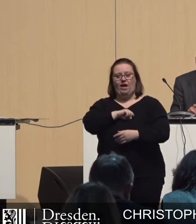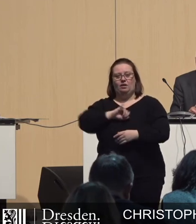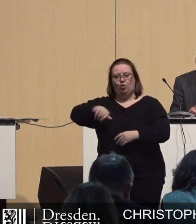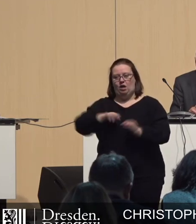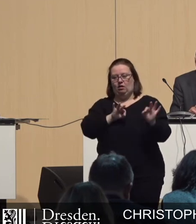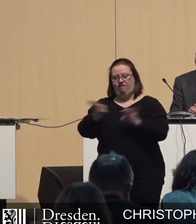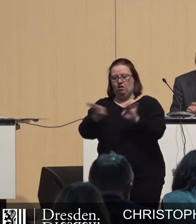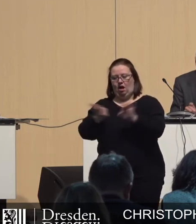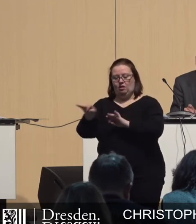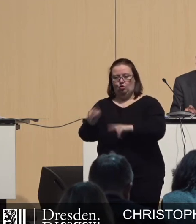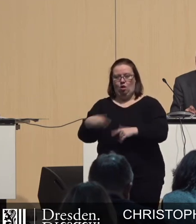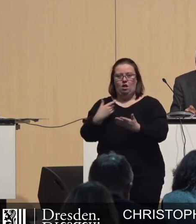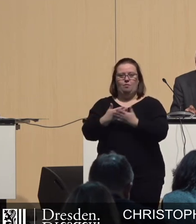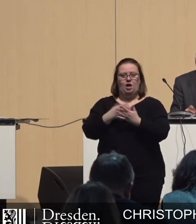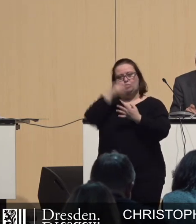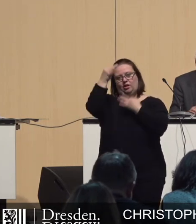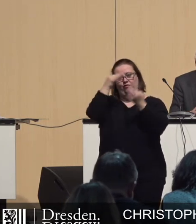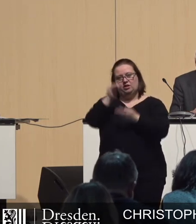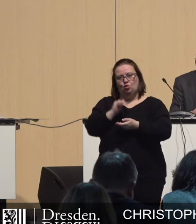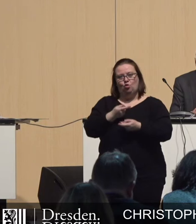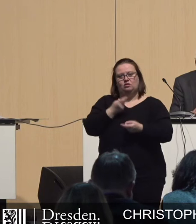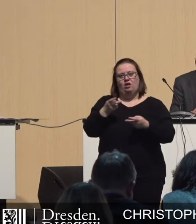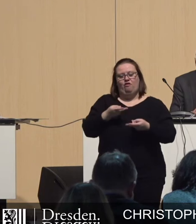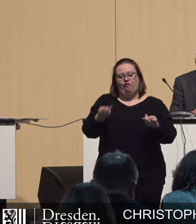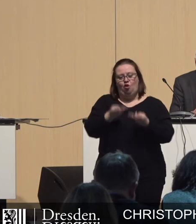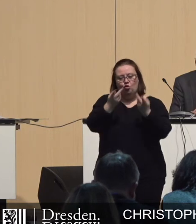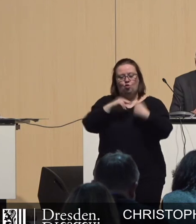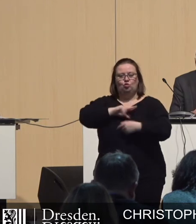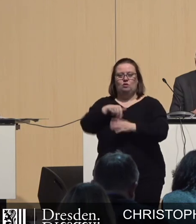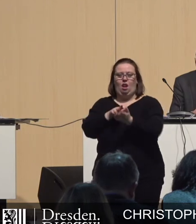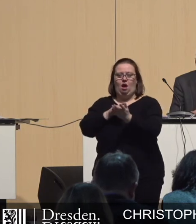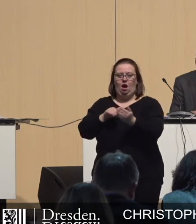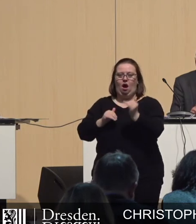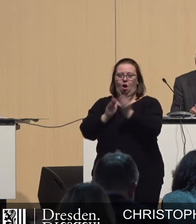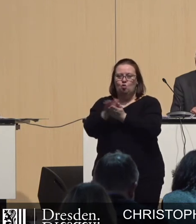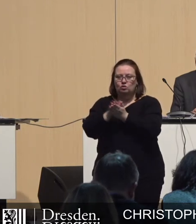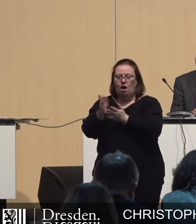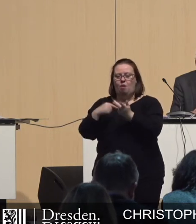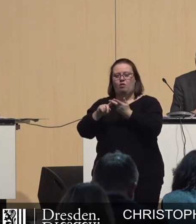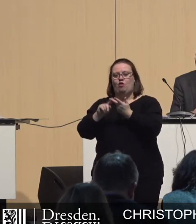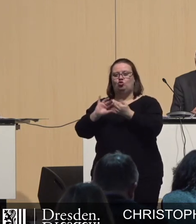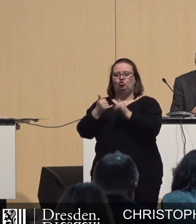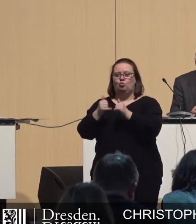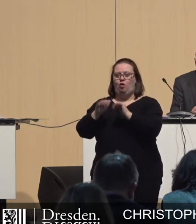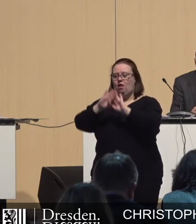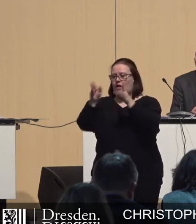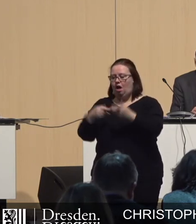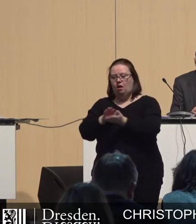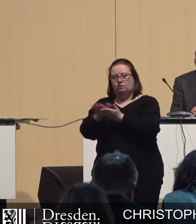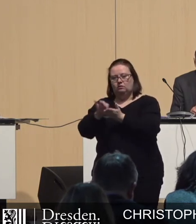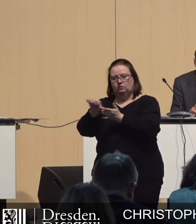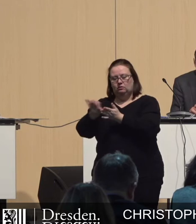verteilt werden. Beispiele über die Innovationsförderung, die Förderung sozialer Ausgaben, eine Sanierung von Sportanlagen oder